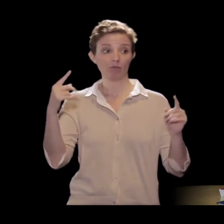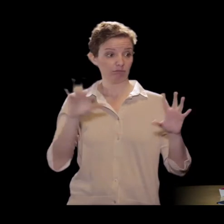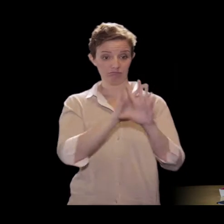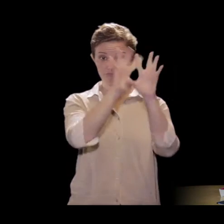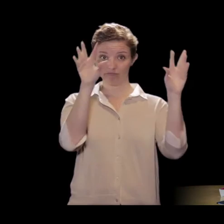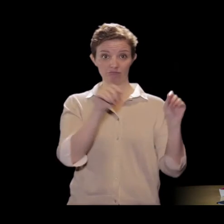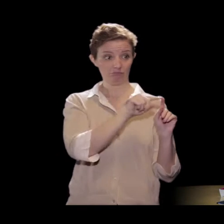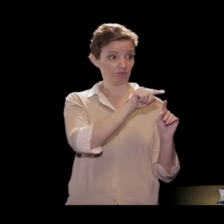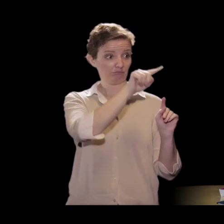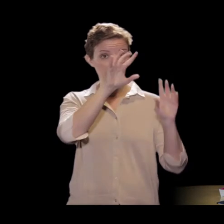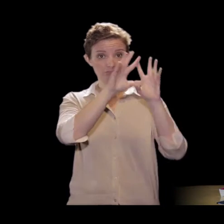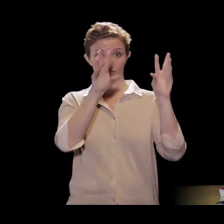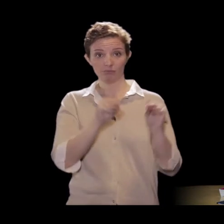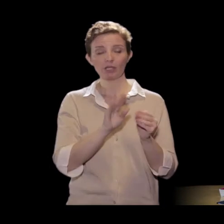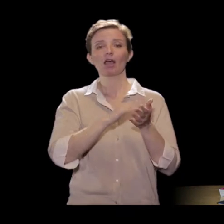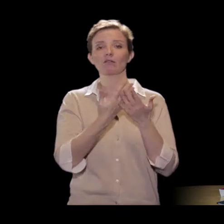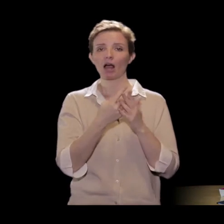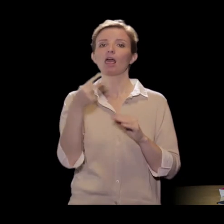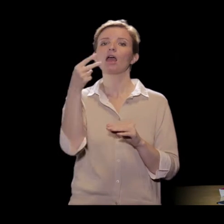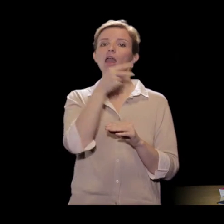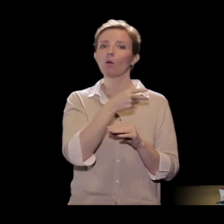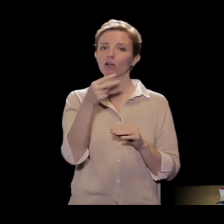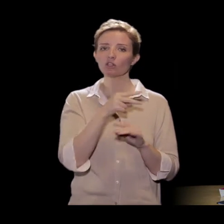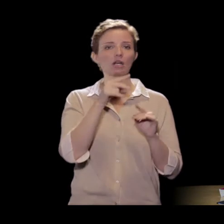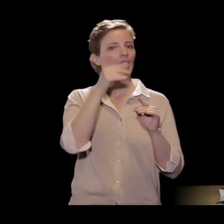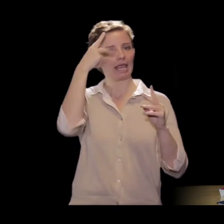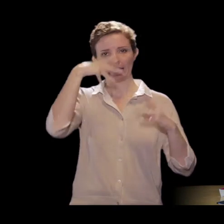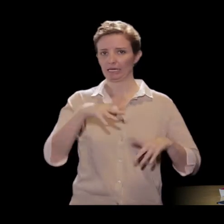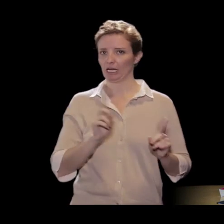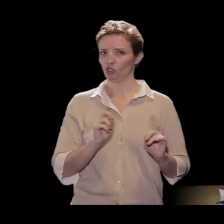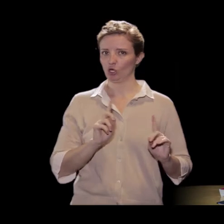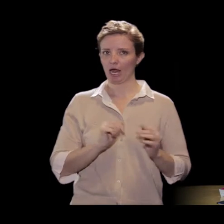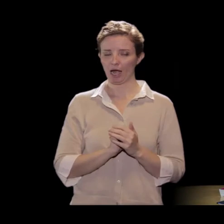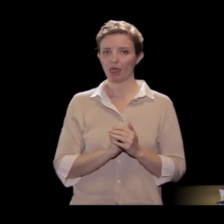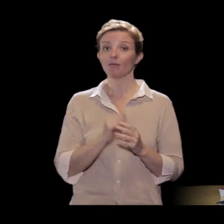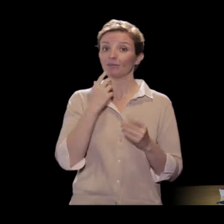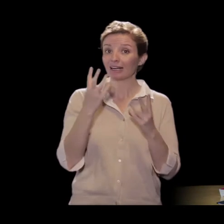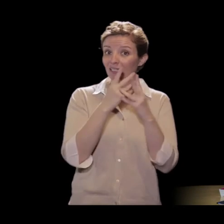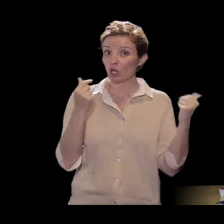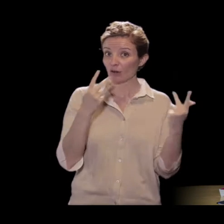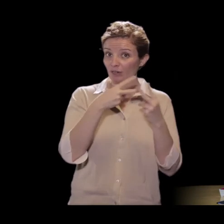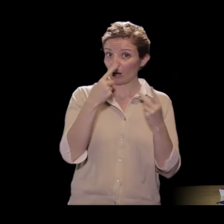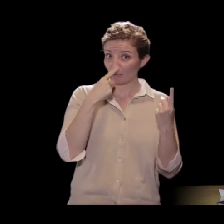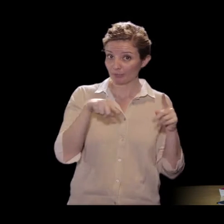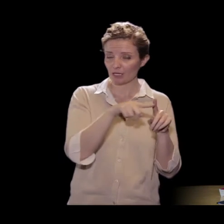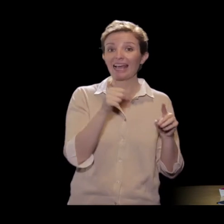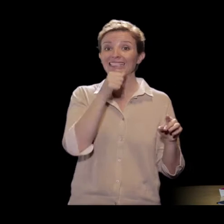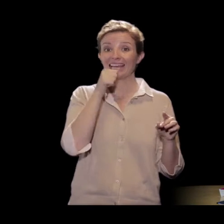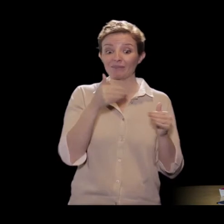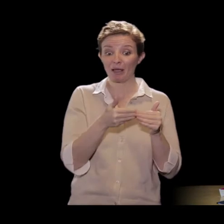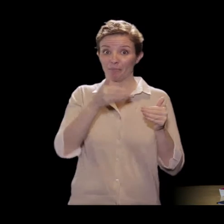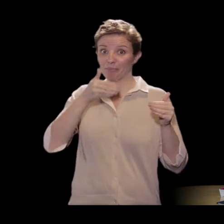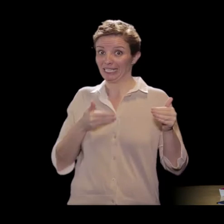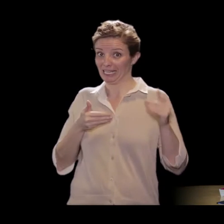equazione irrazionale per risolvere delle equazioni irrazionali è necessario preliminarmente ricercare